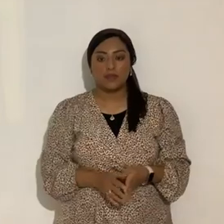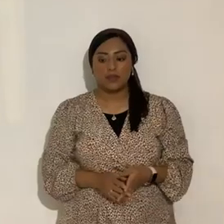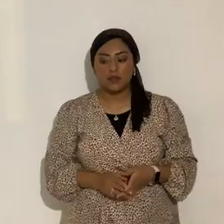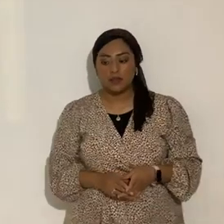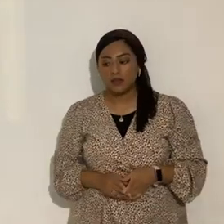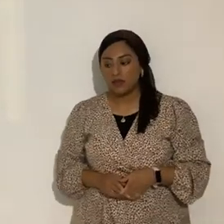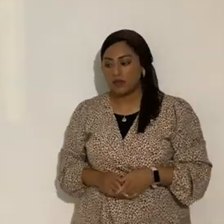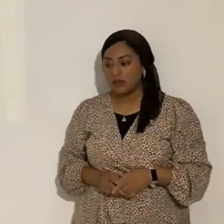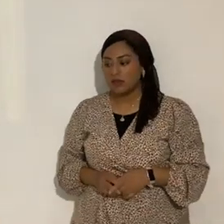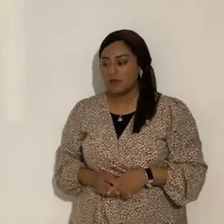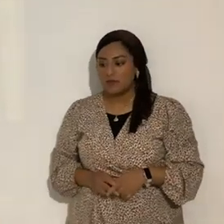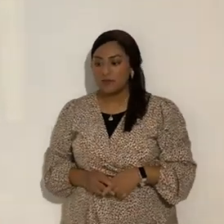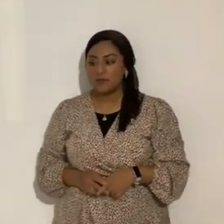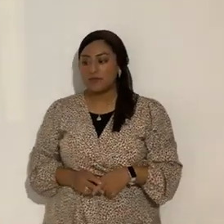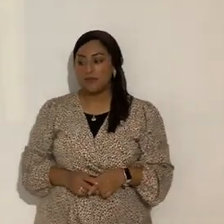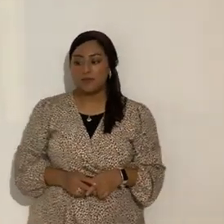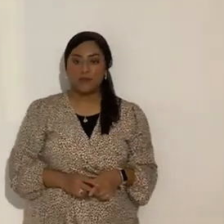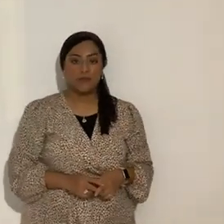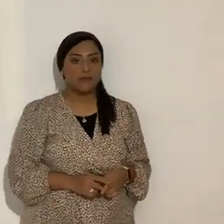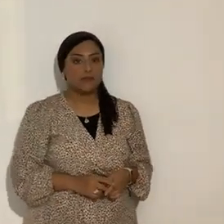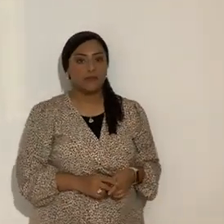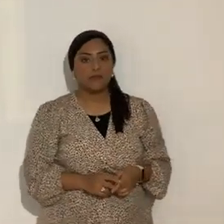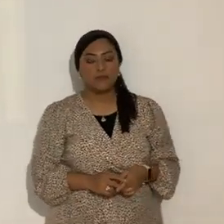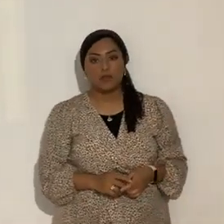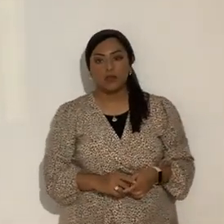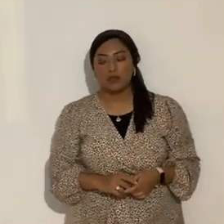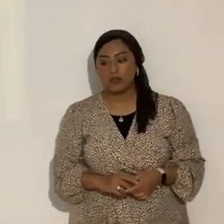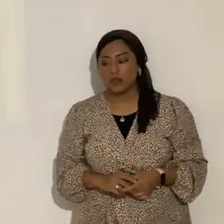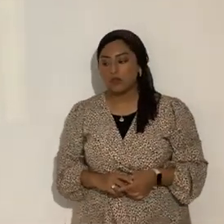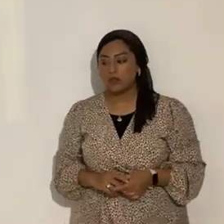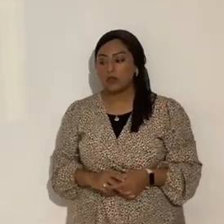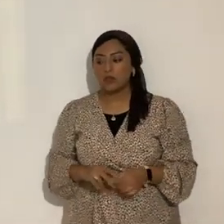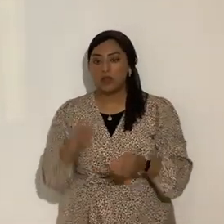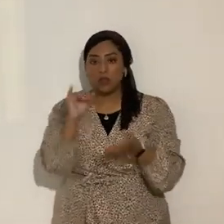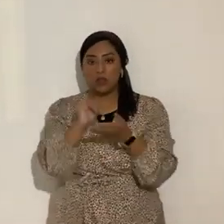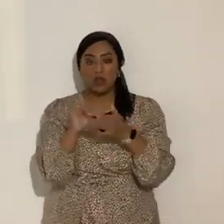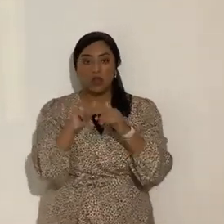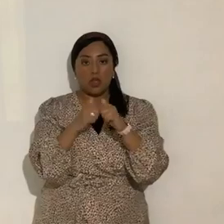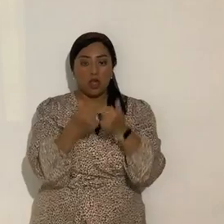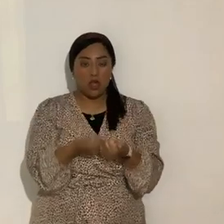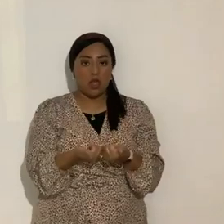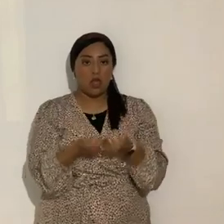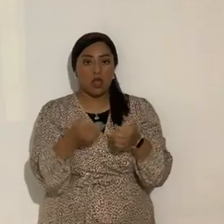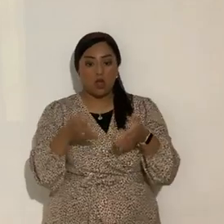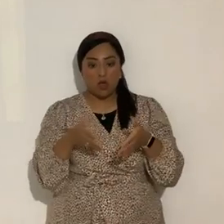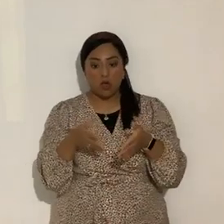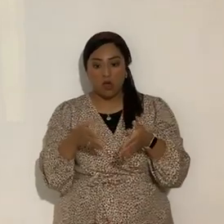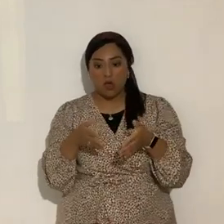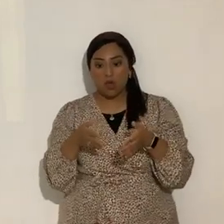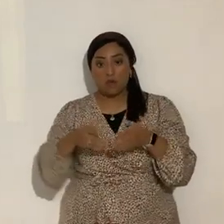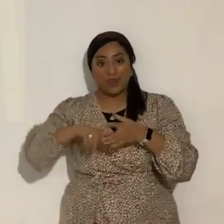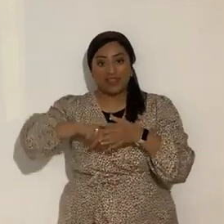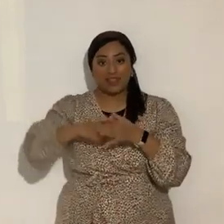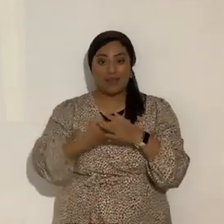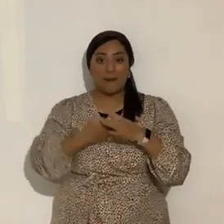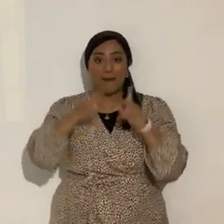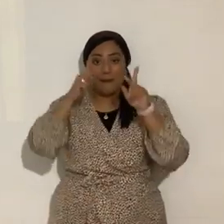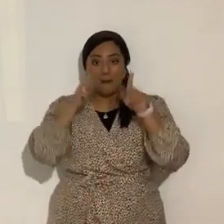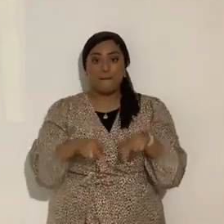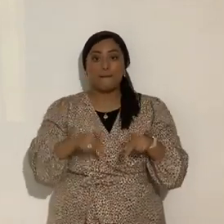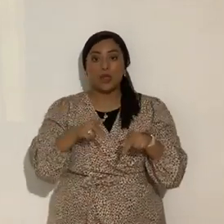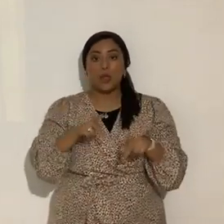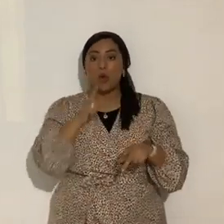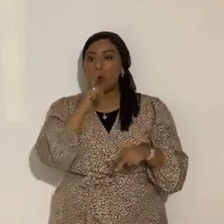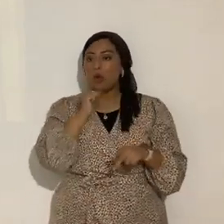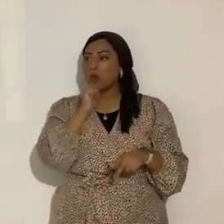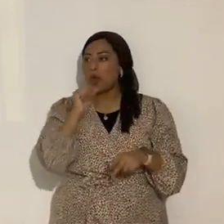amados aquí. Así se da lugar al ateo. Porque una